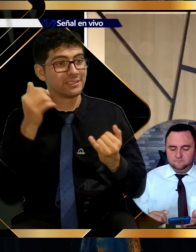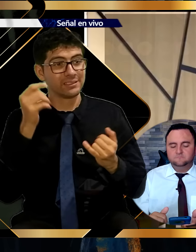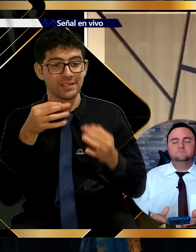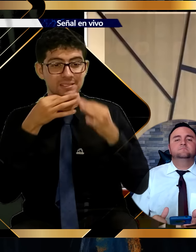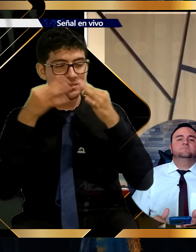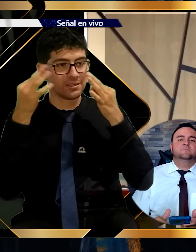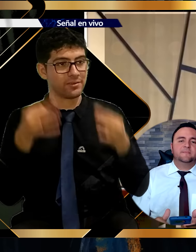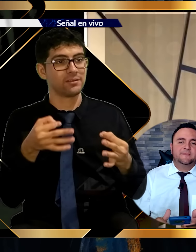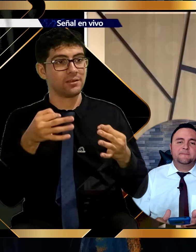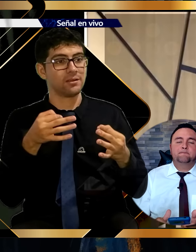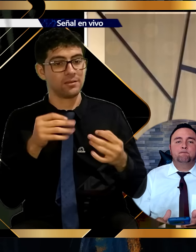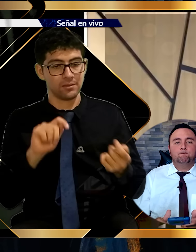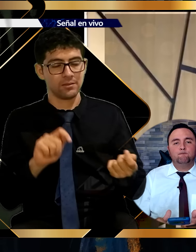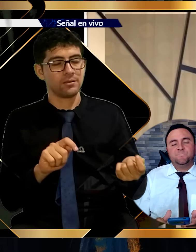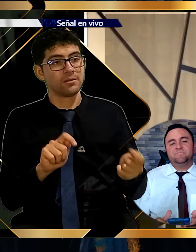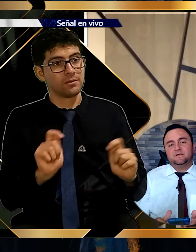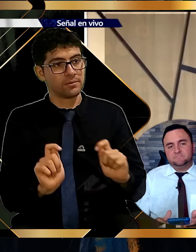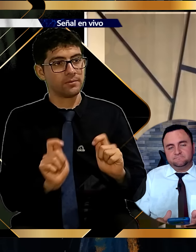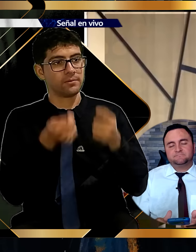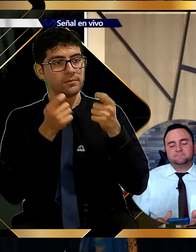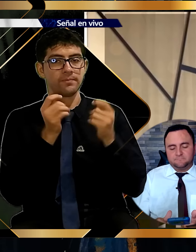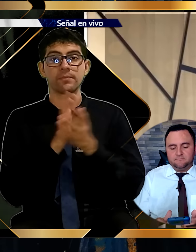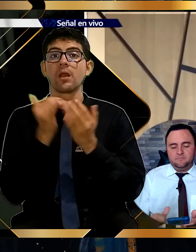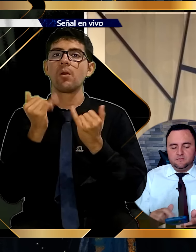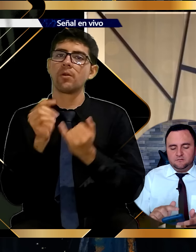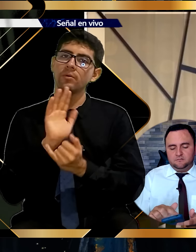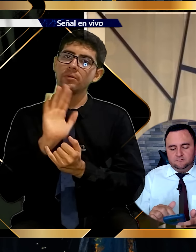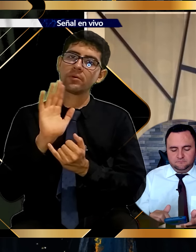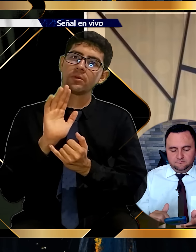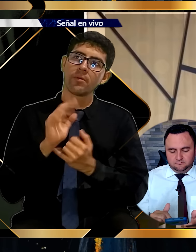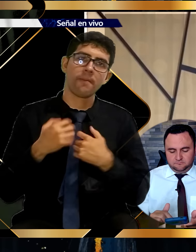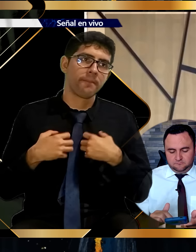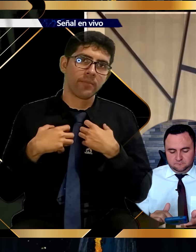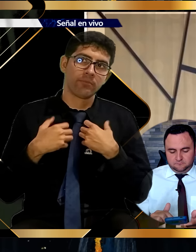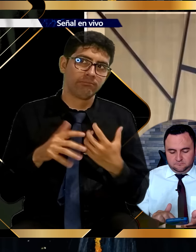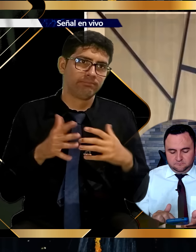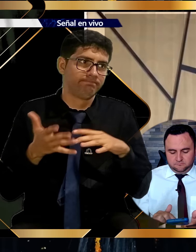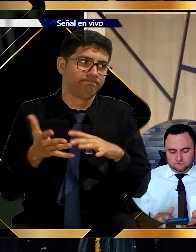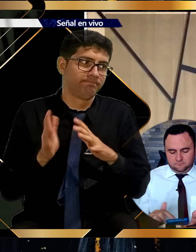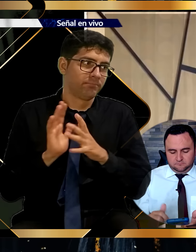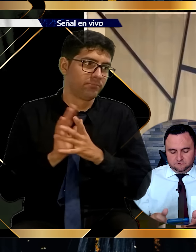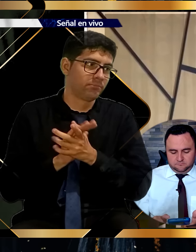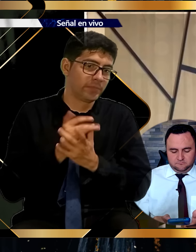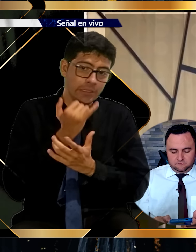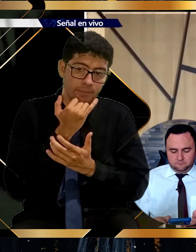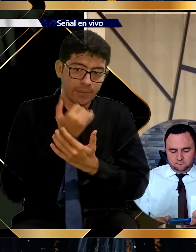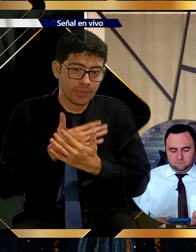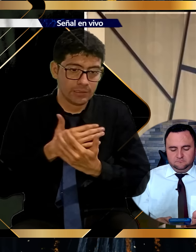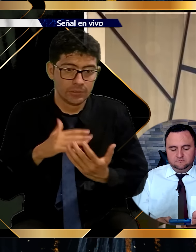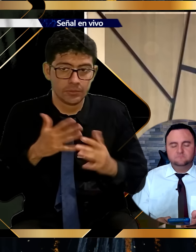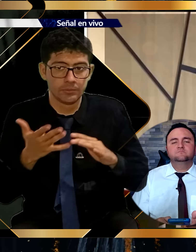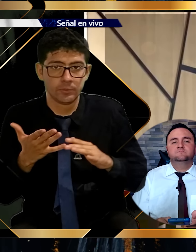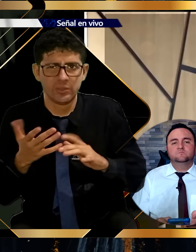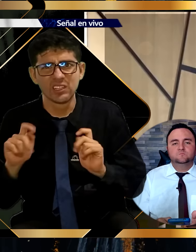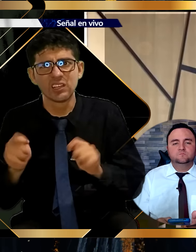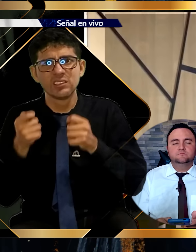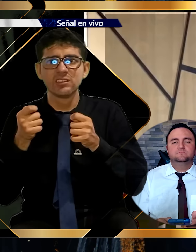Y resulta que ahora nosotros tenemos miedo de morirnos porque no estamos seguros qué va a pasar si mañana nos morimos.